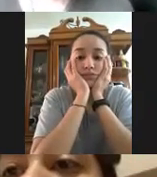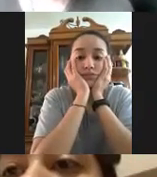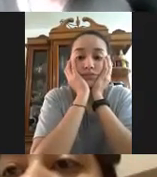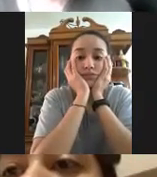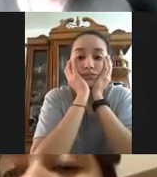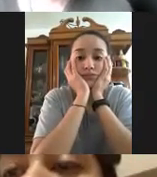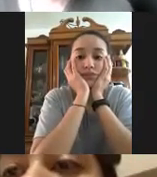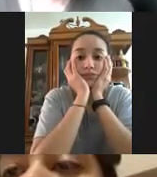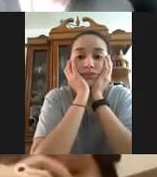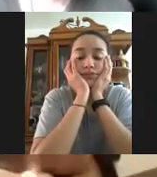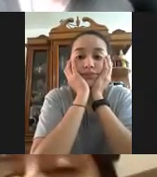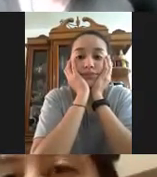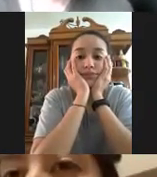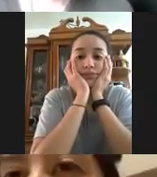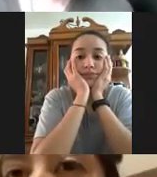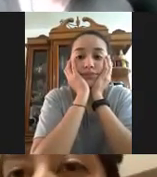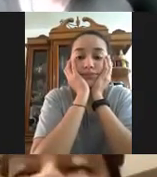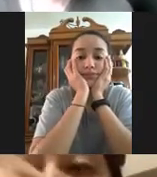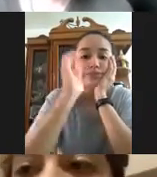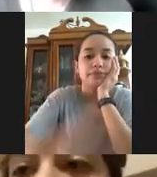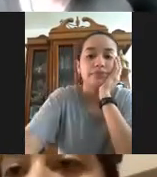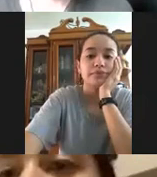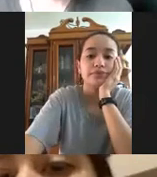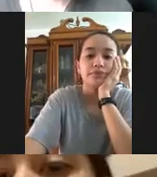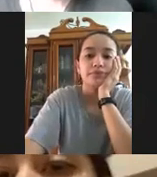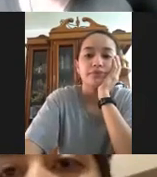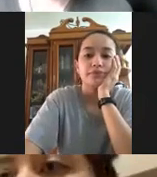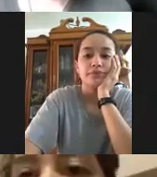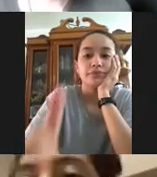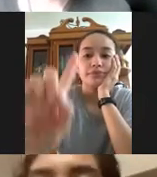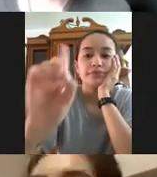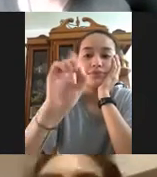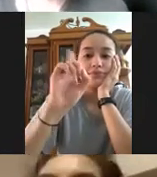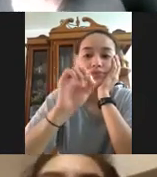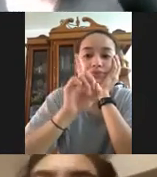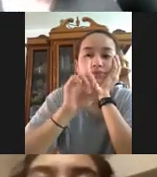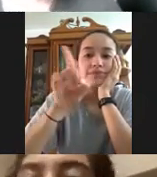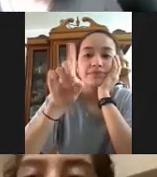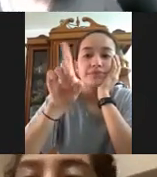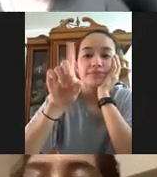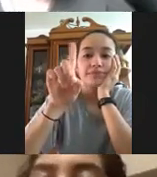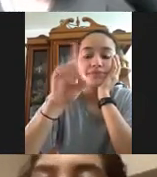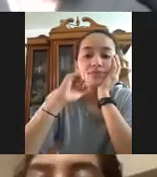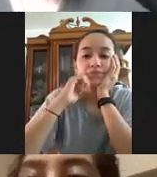observación. ¿Dudas, preguntas, chicos? ¿Quejas? ¿No? Chicos, les voy a mencionar algo.